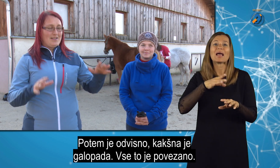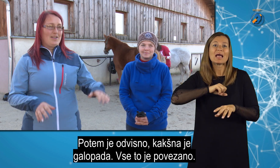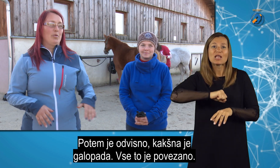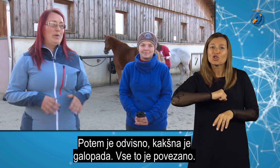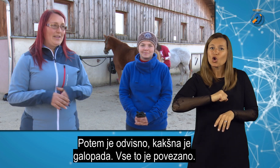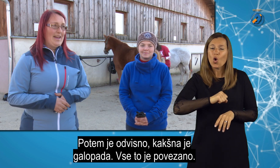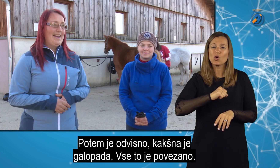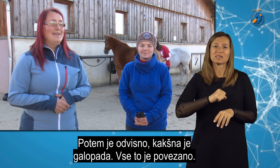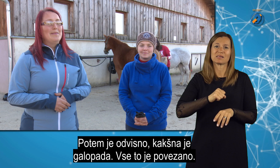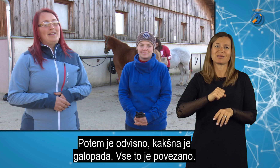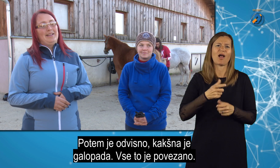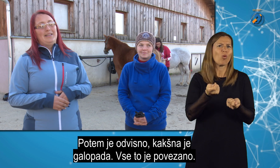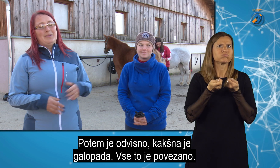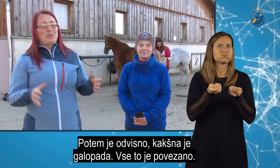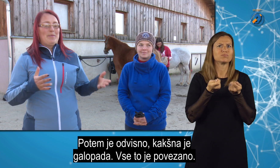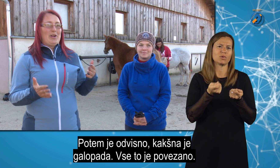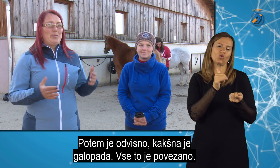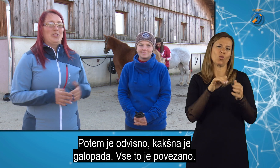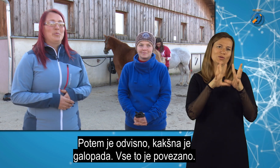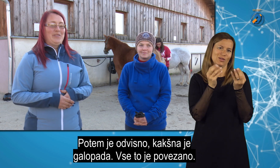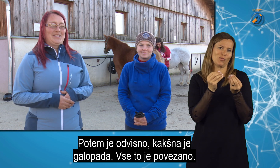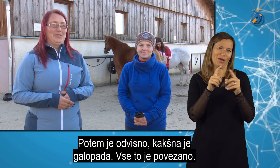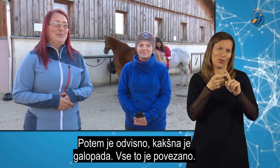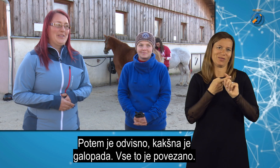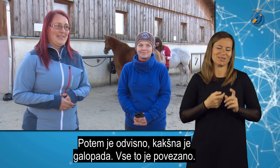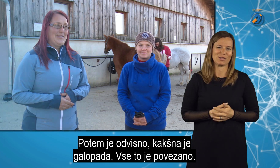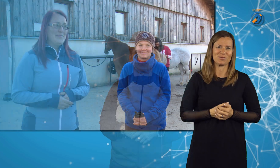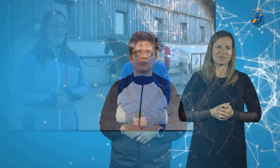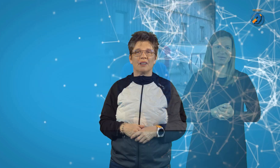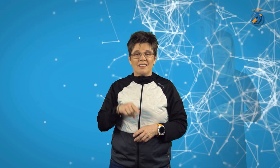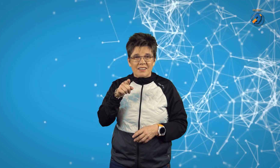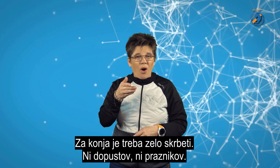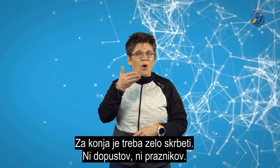pravi, kakšna galopada je. In ja, to je malo pač povezano.